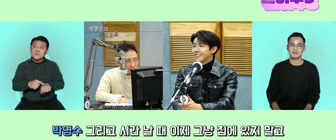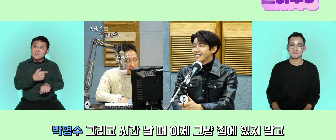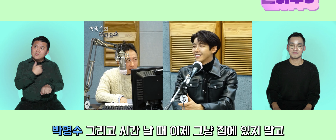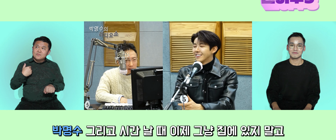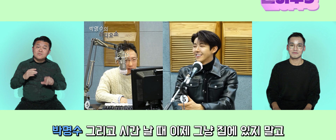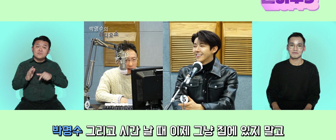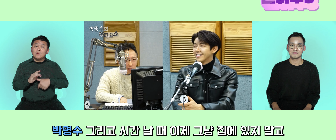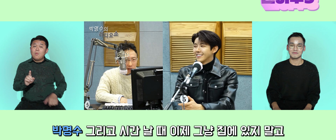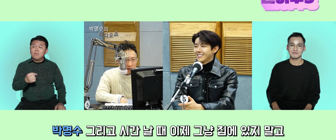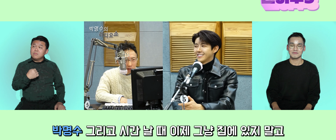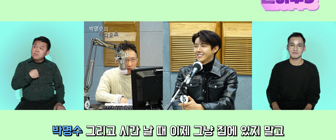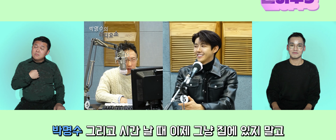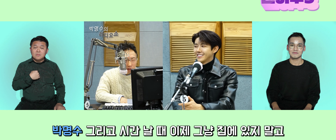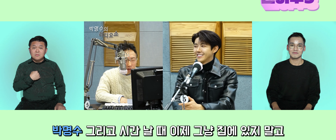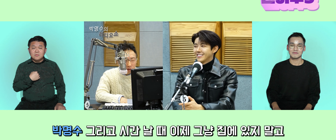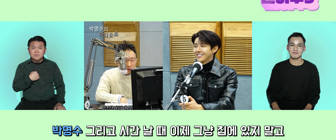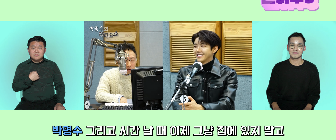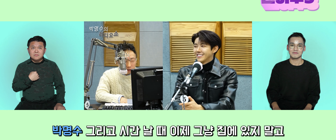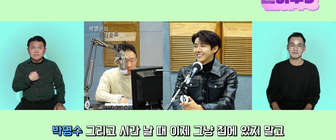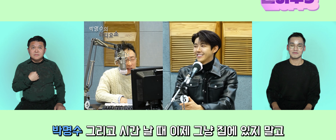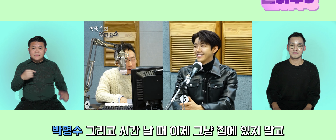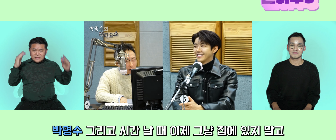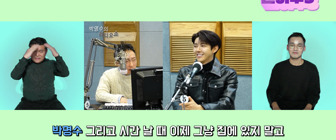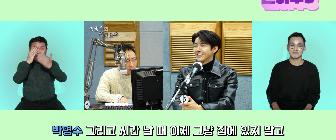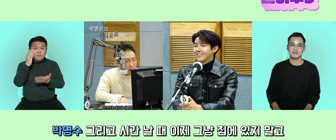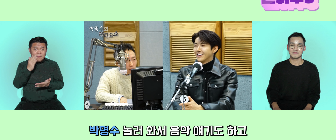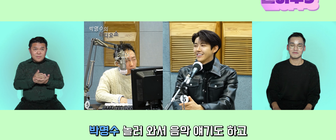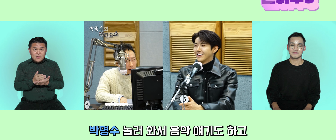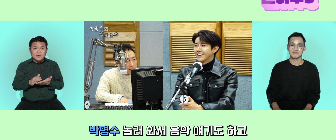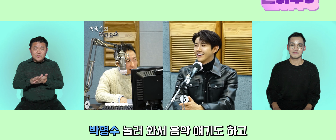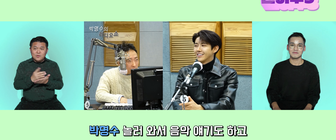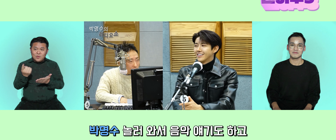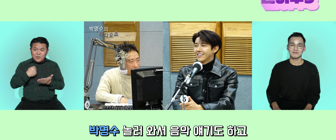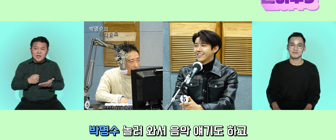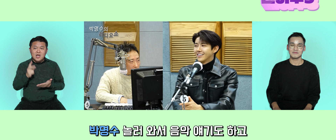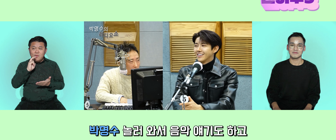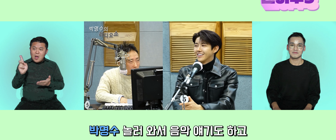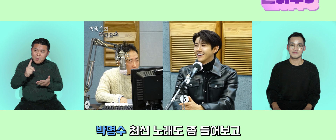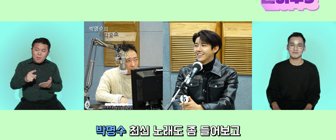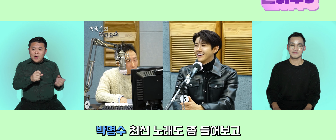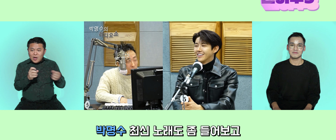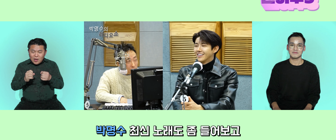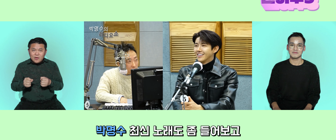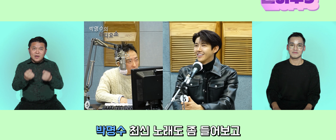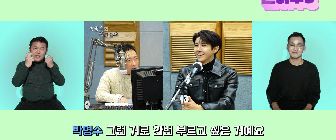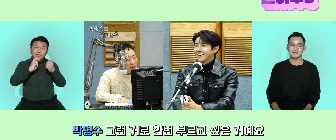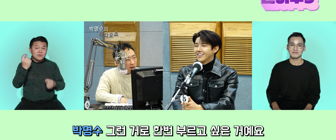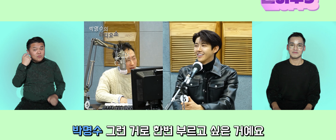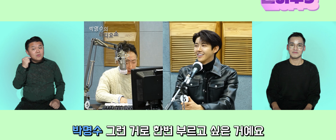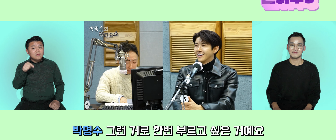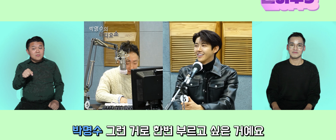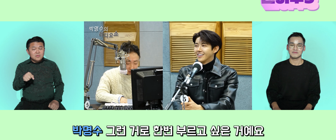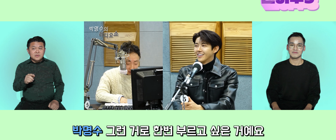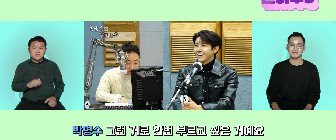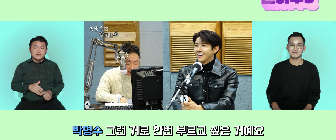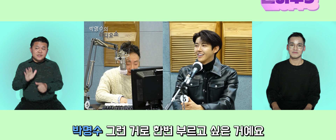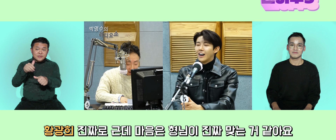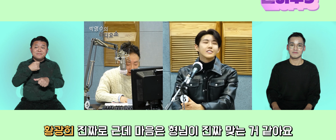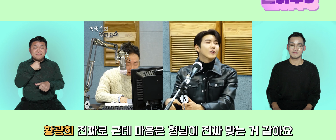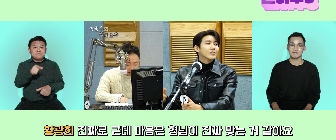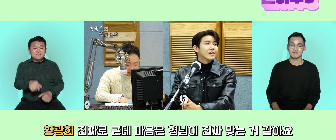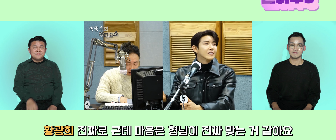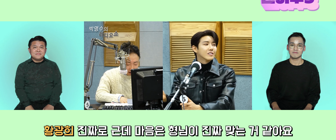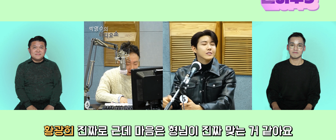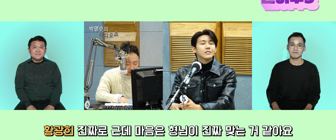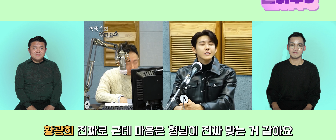시간 날 때 이제 그냥 집에 있지 말고 놀러와서 음악 얘기도 하고 최신 노래도 좀 들어보고 그런 걸로 한번 부르고 싶은 거예요.